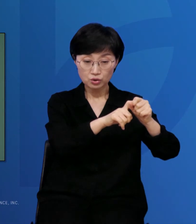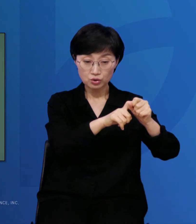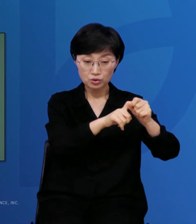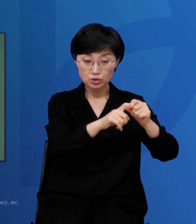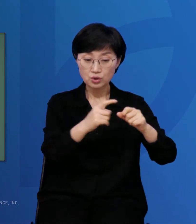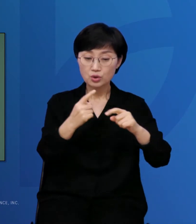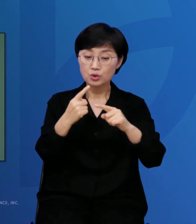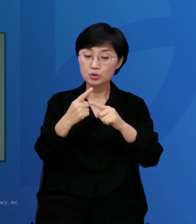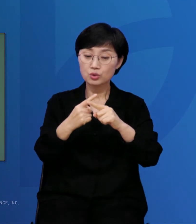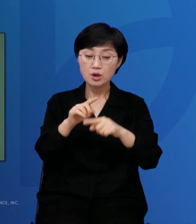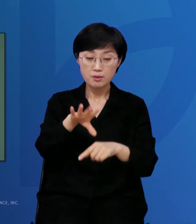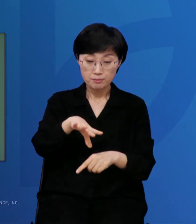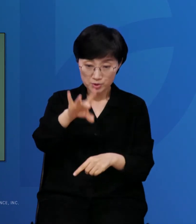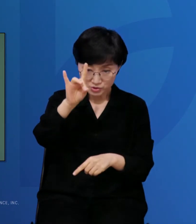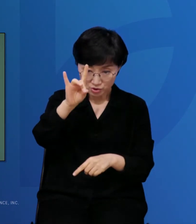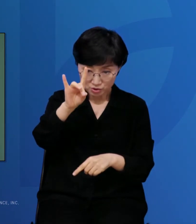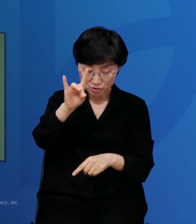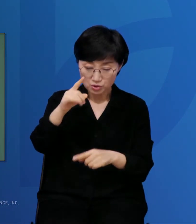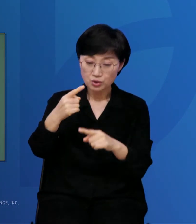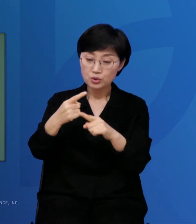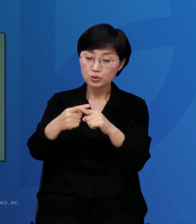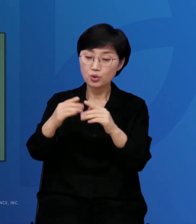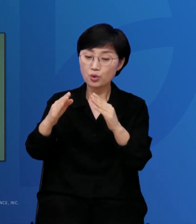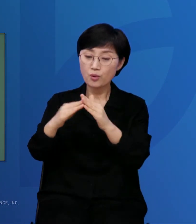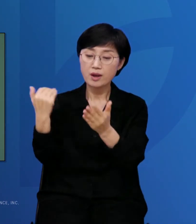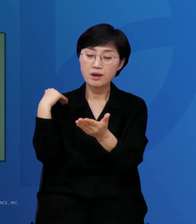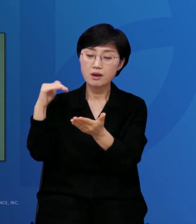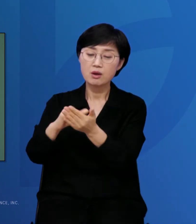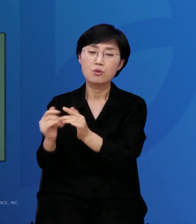교회 회복부터 먼저 해야 돼요.